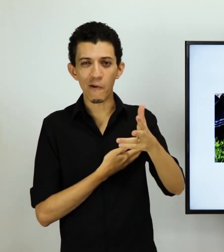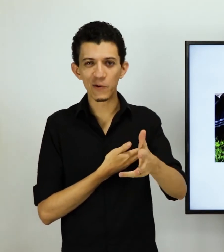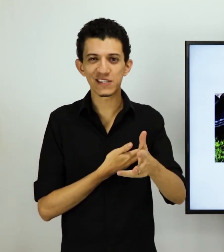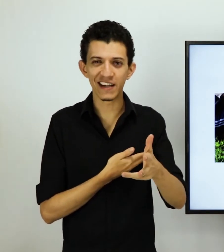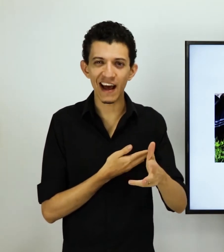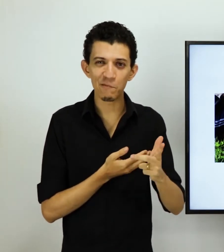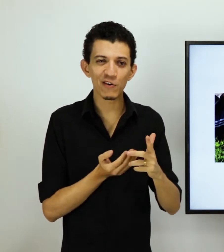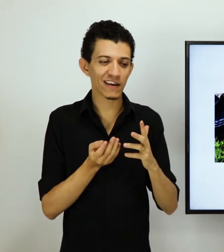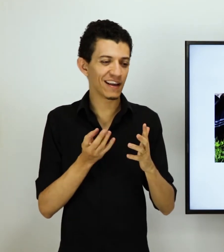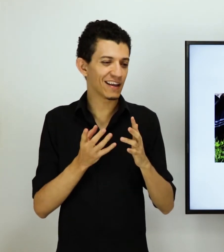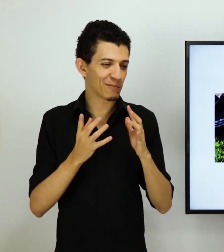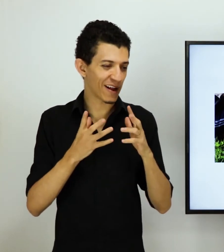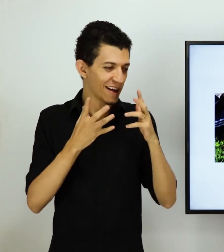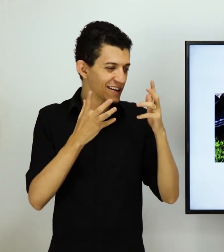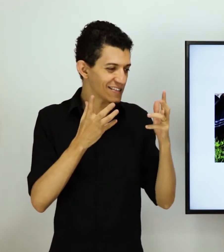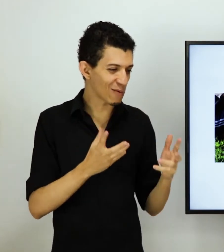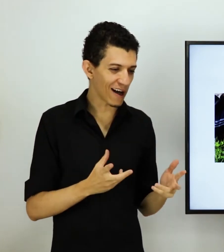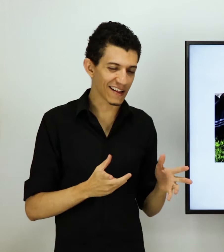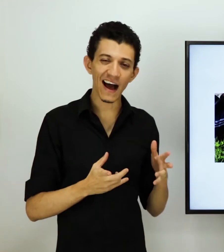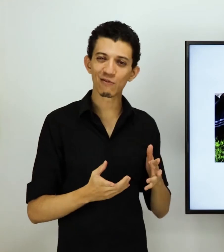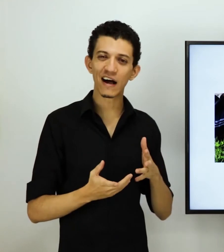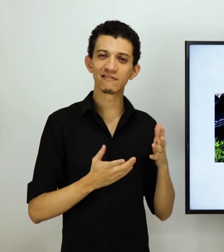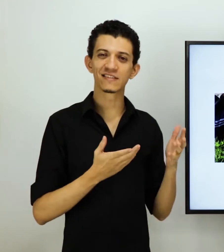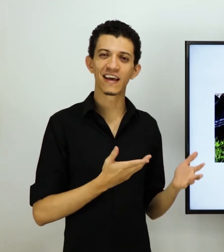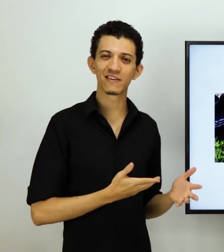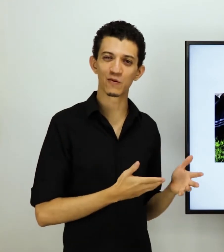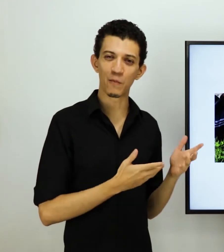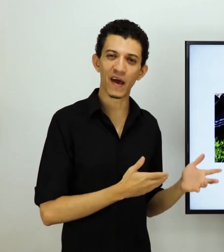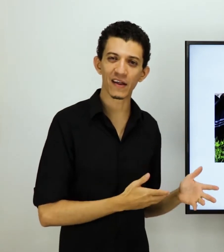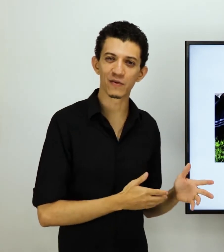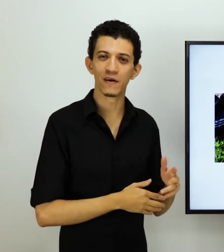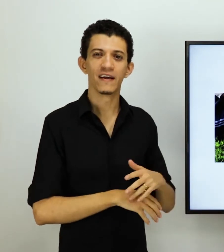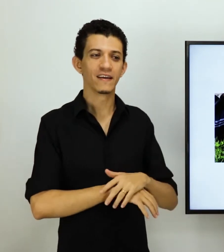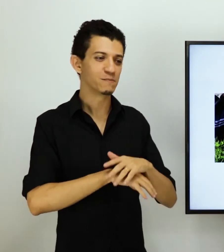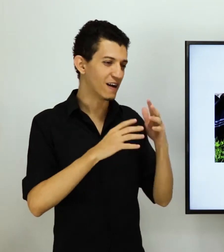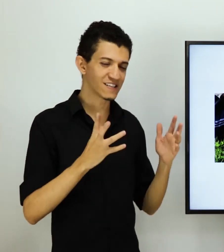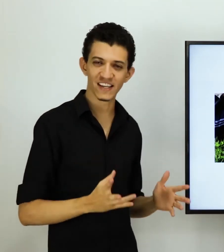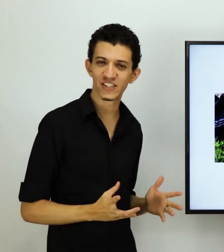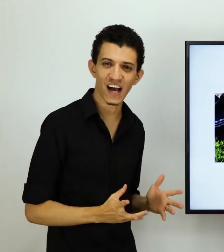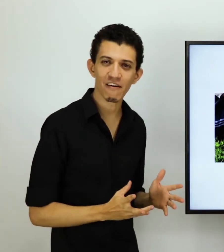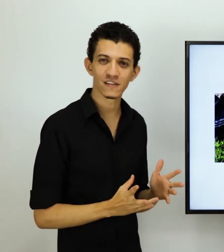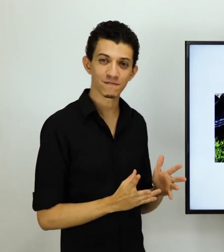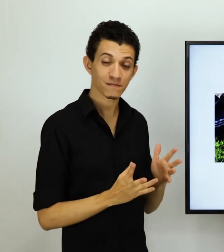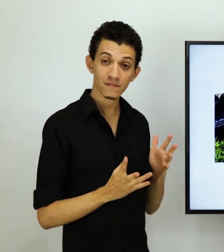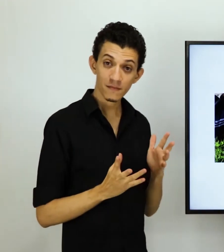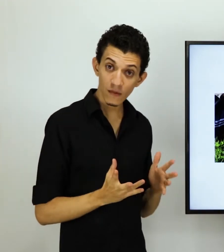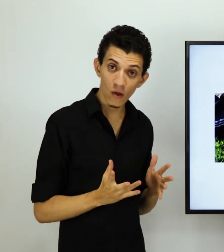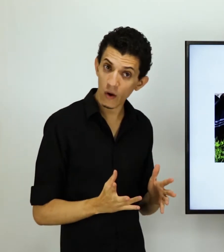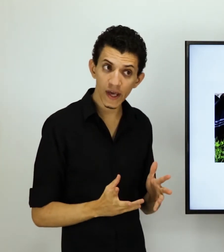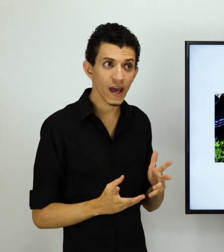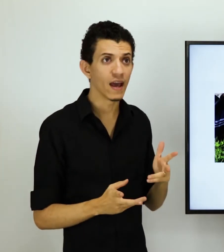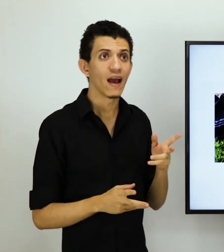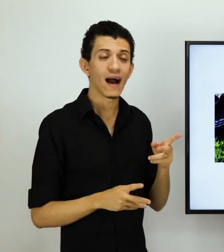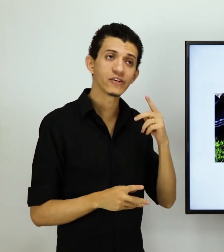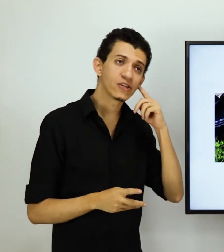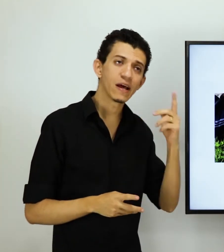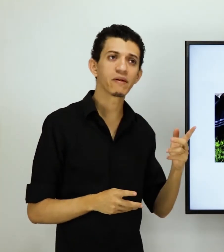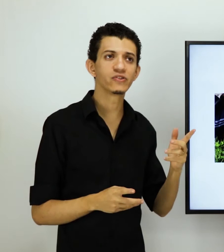música, né? Amigo é aquele para se guardar do lado esquerdo do peito, debaixo de 7 chaves. Ok, a gente lembra